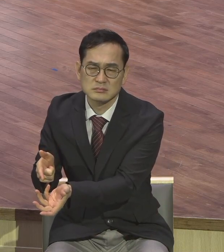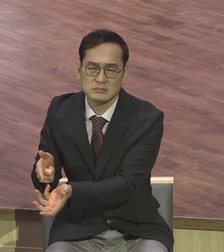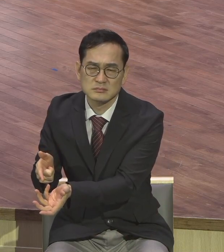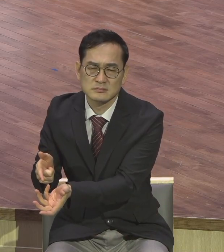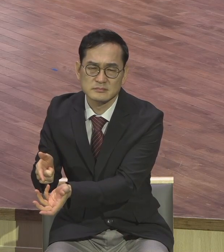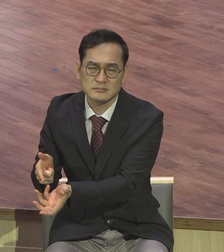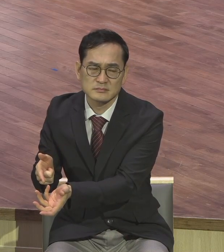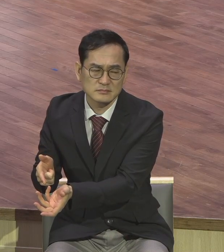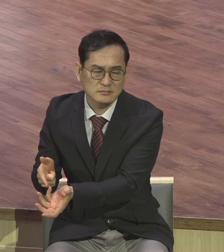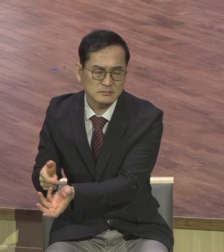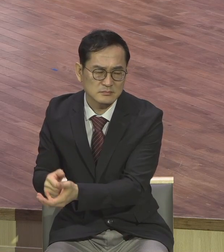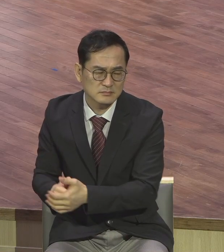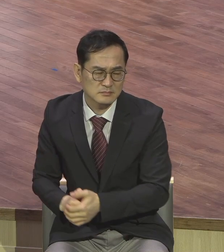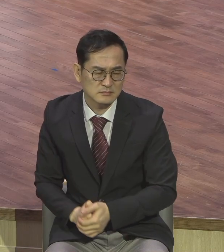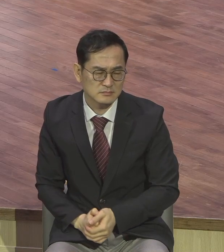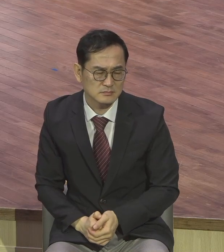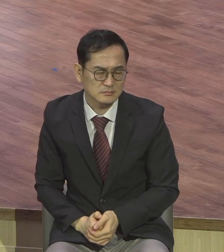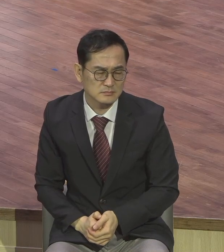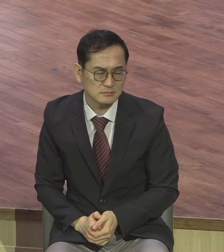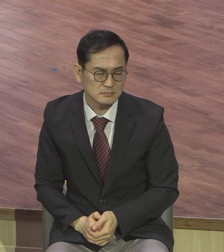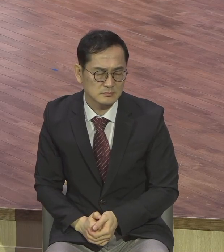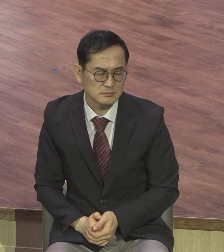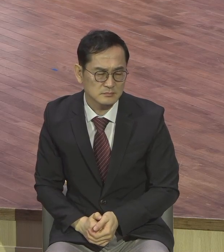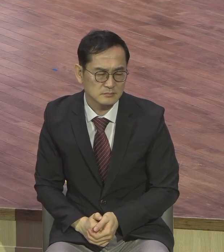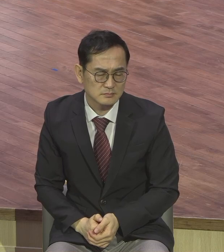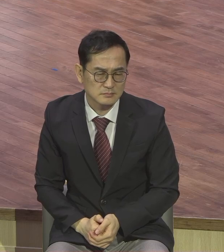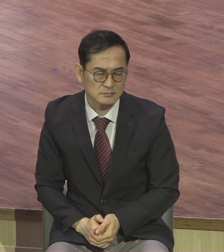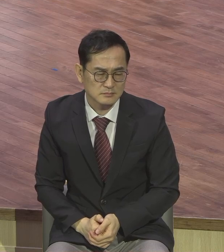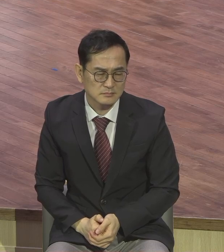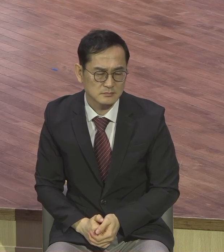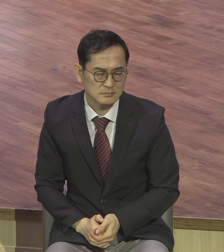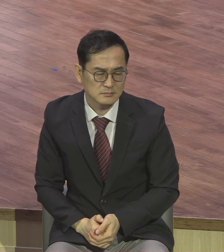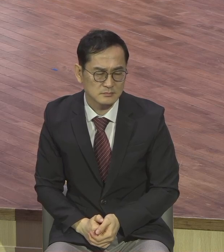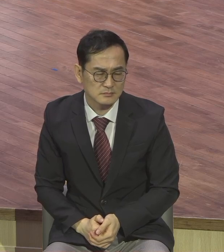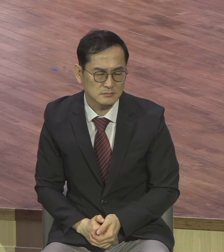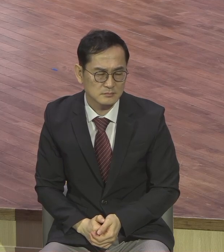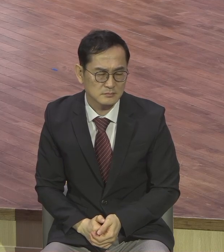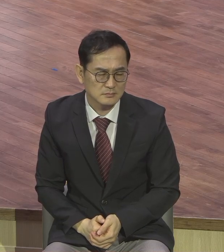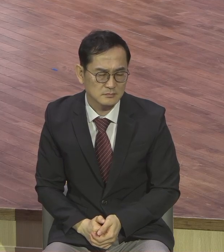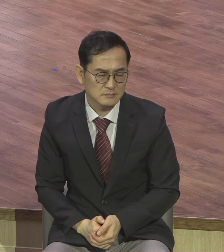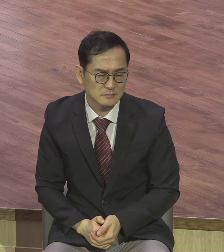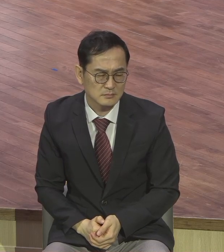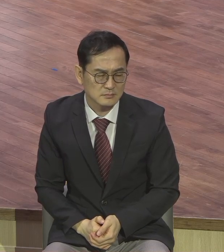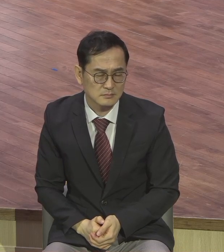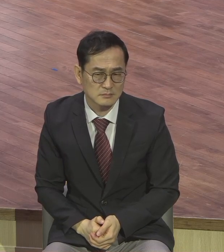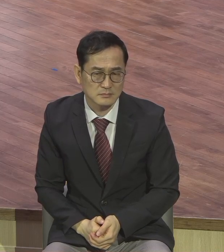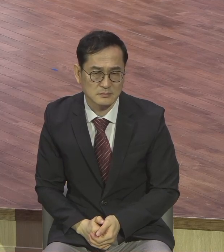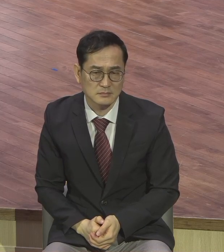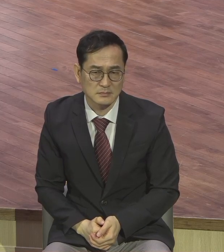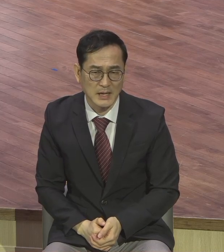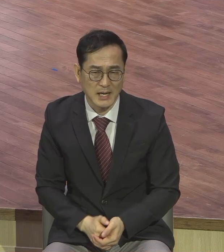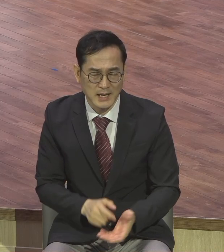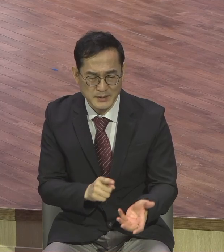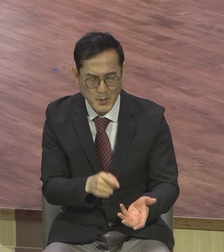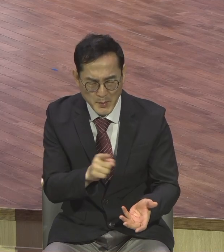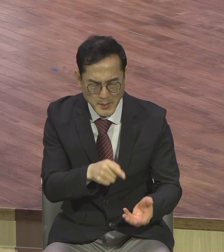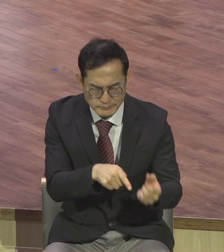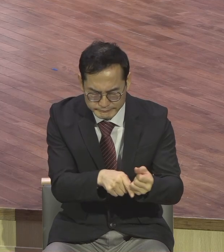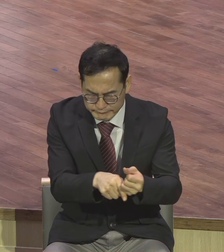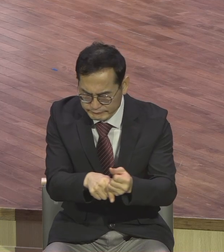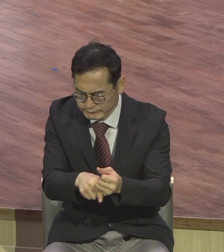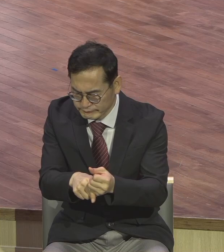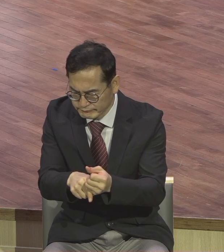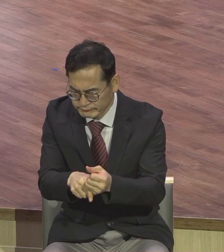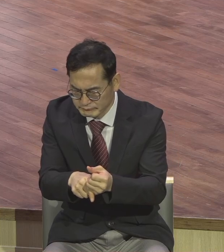막 그렇게 질문하고 따지고 때리고 하더니 결국은 다 도끼가 목을 다 잘라 그 자리에서